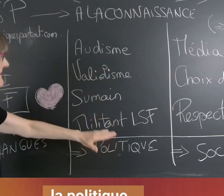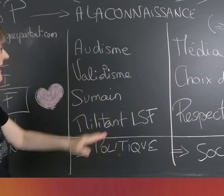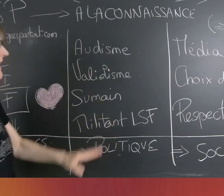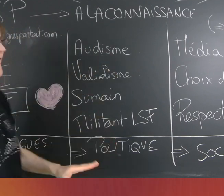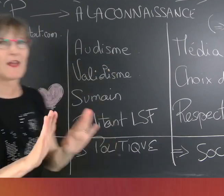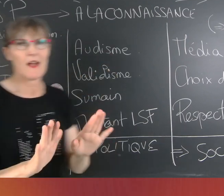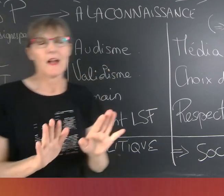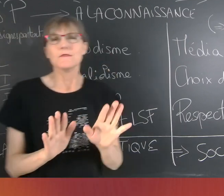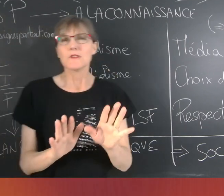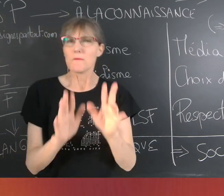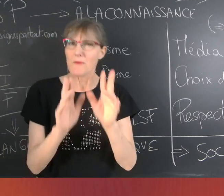va la regarder sous l'angle de la politique.